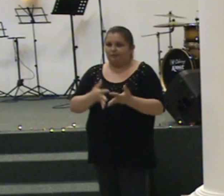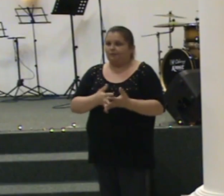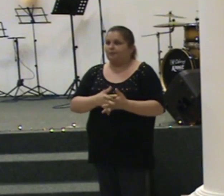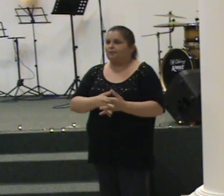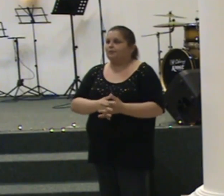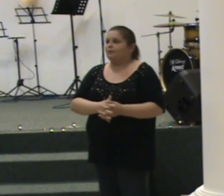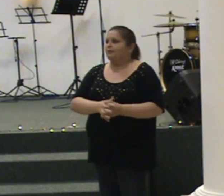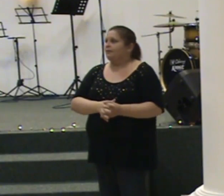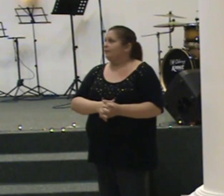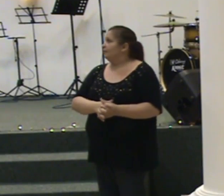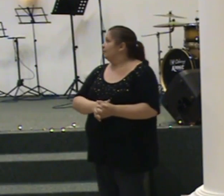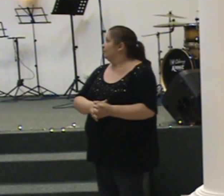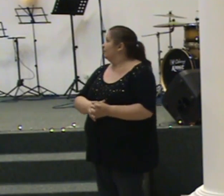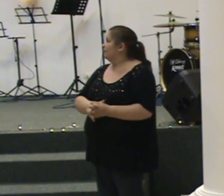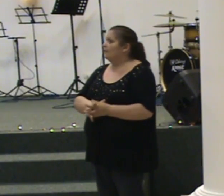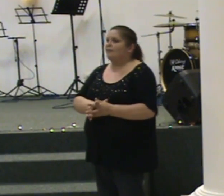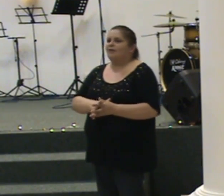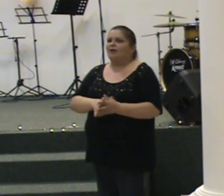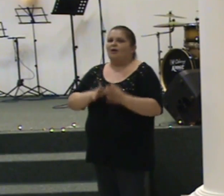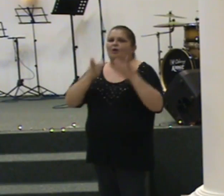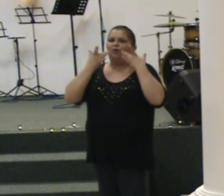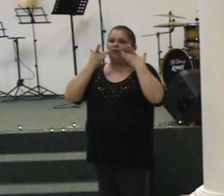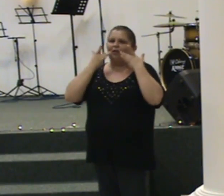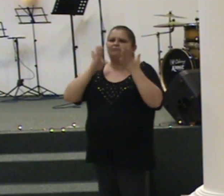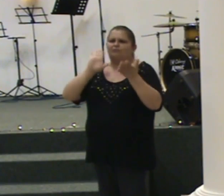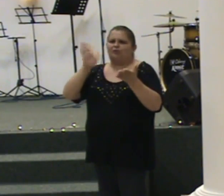que já foi interpretada no teatro,